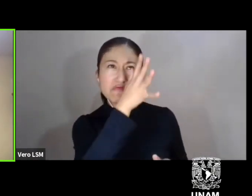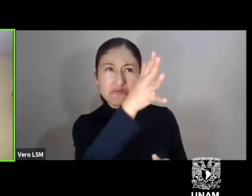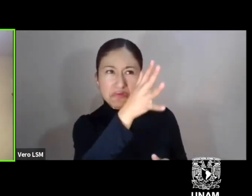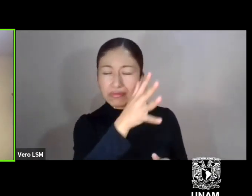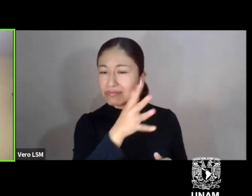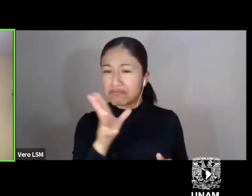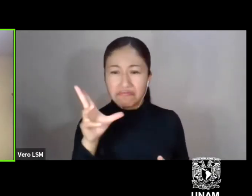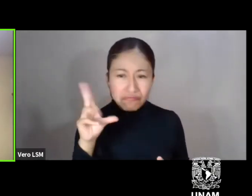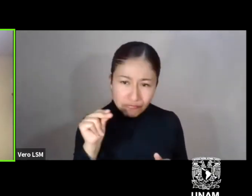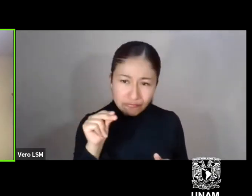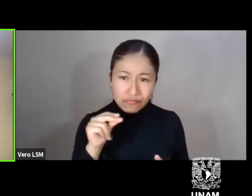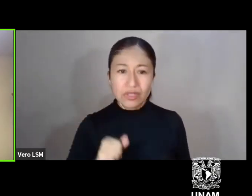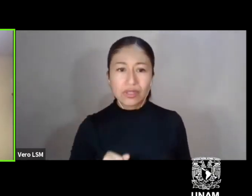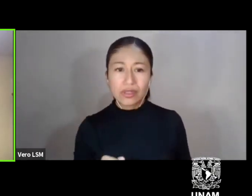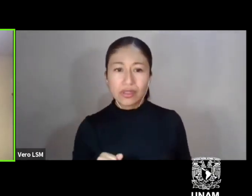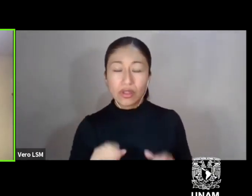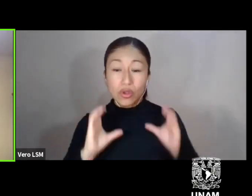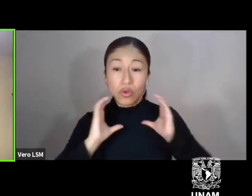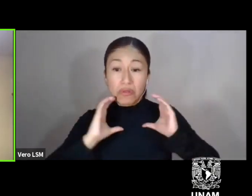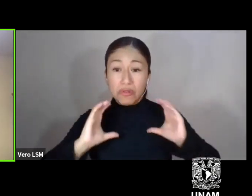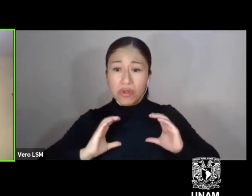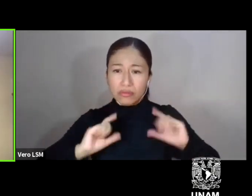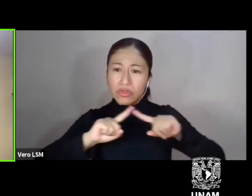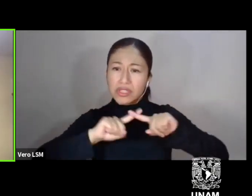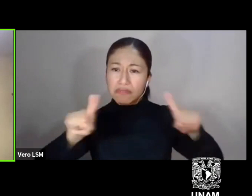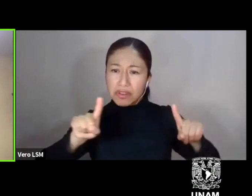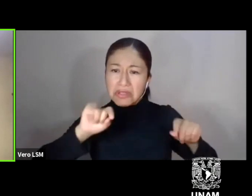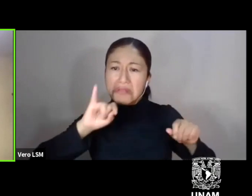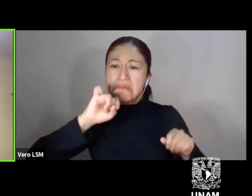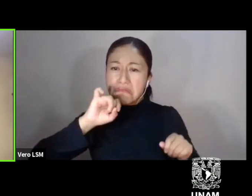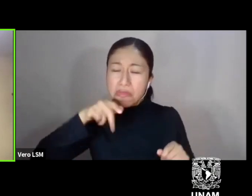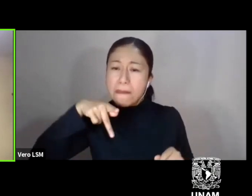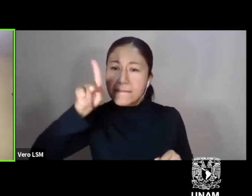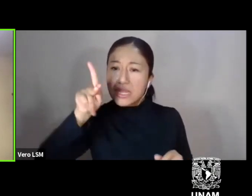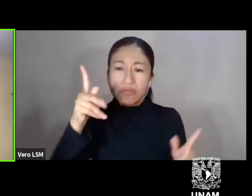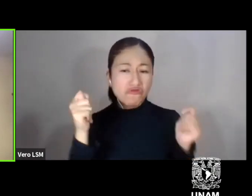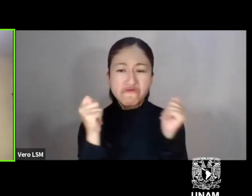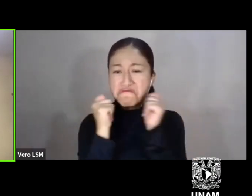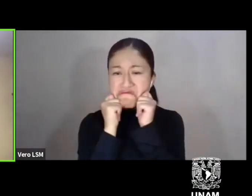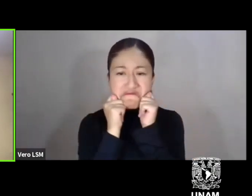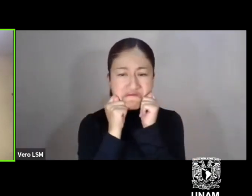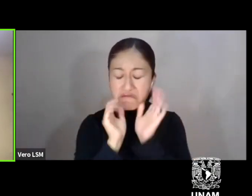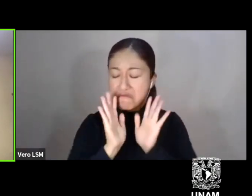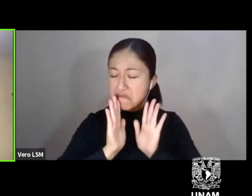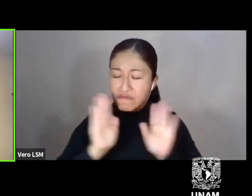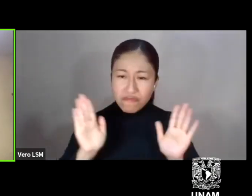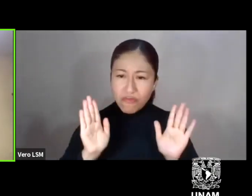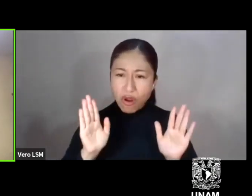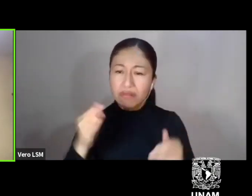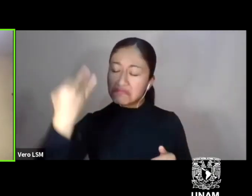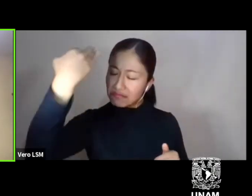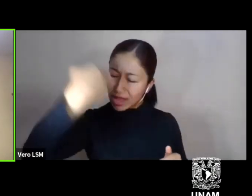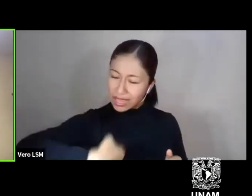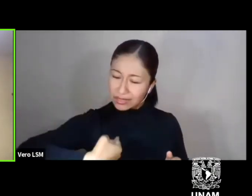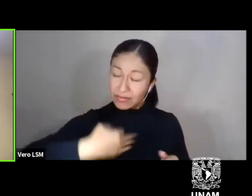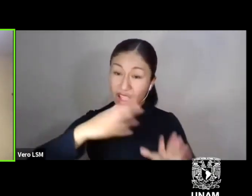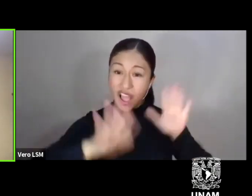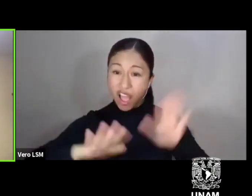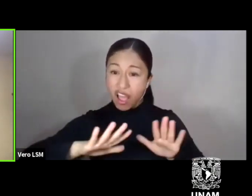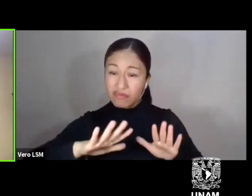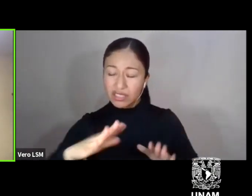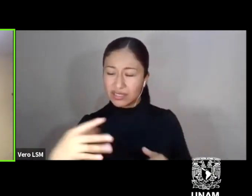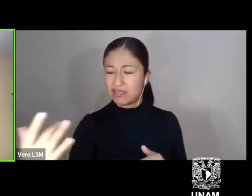implica vivir en un cuerpo con ciertas características que en ocasiones es rechazado de muchas